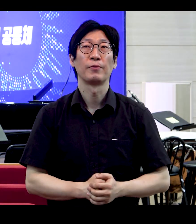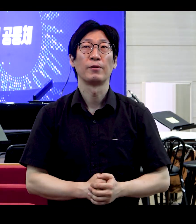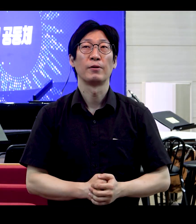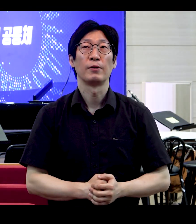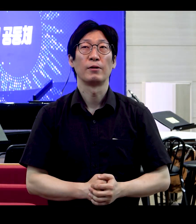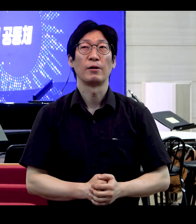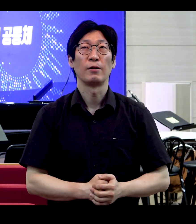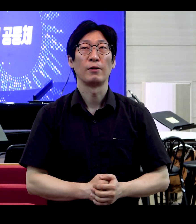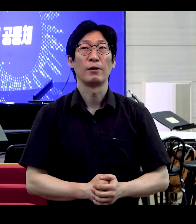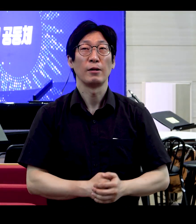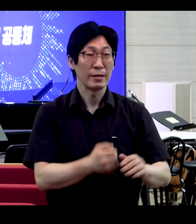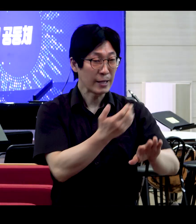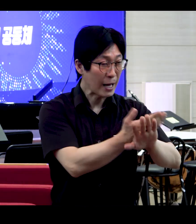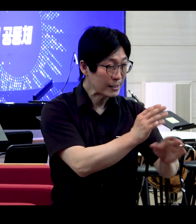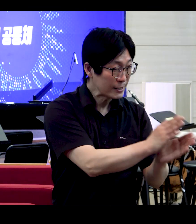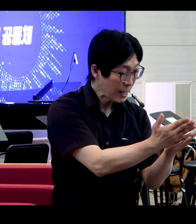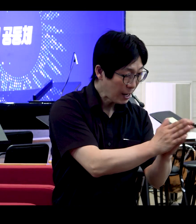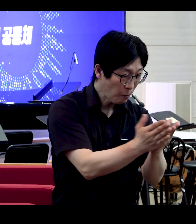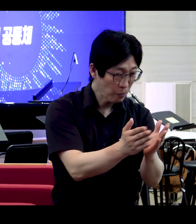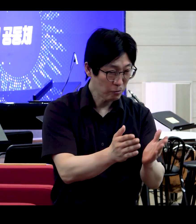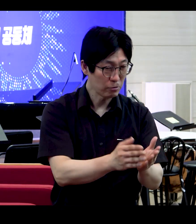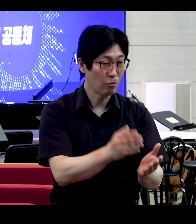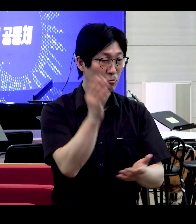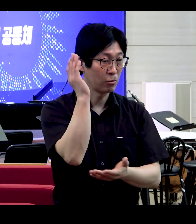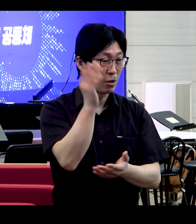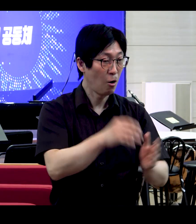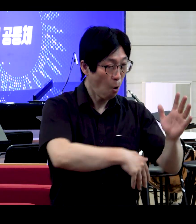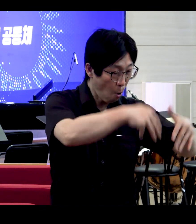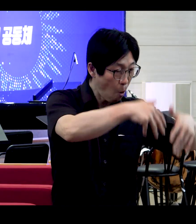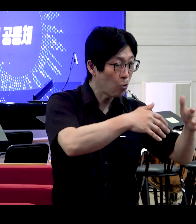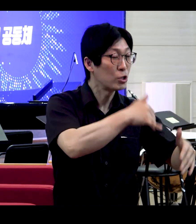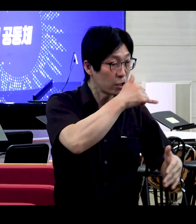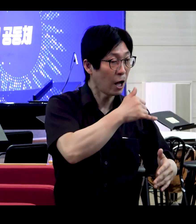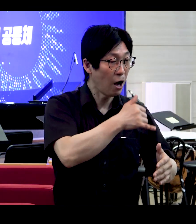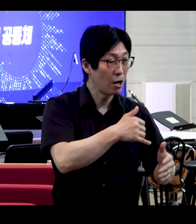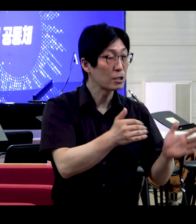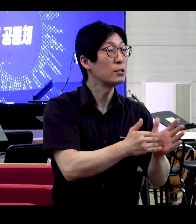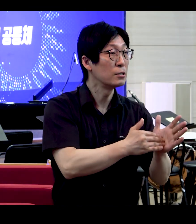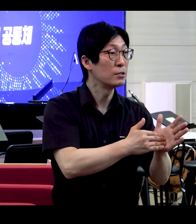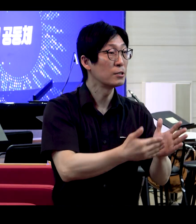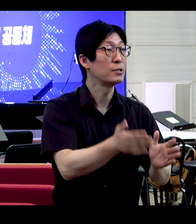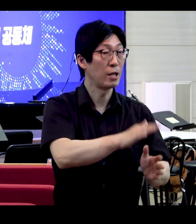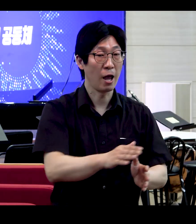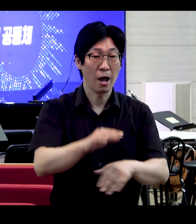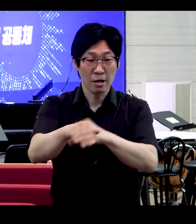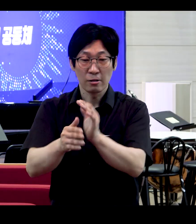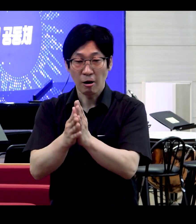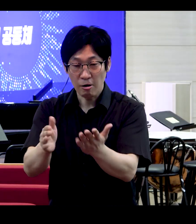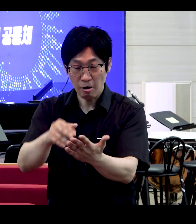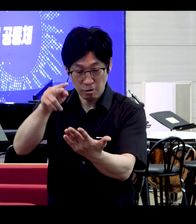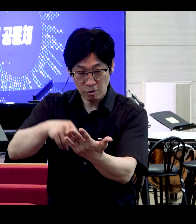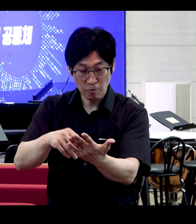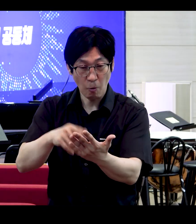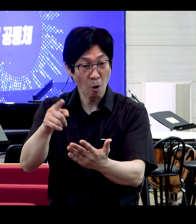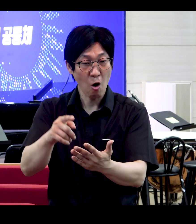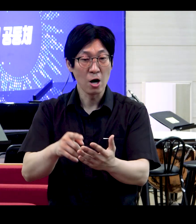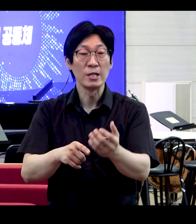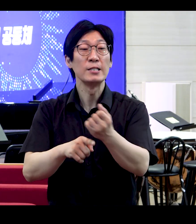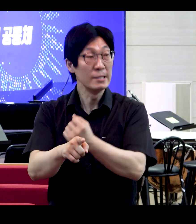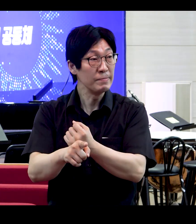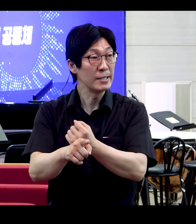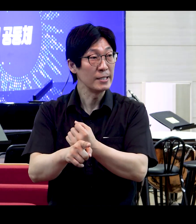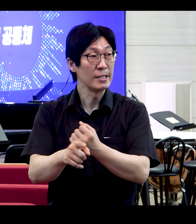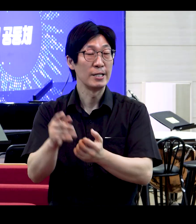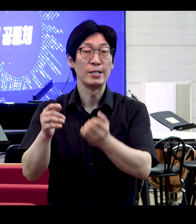그냥 홍수가 있었다라는 것만 이야기하는데, 그런데 성경은 정확하게 그 홍수의 의미, 그 이유가 뭔지를